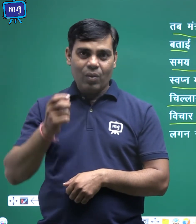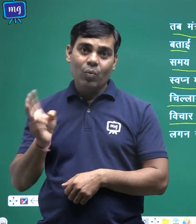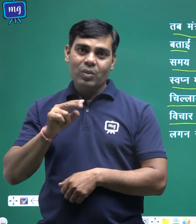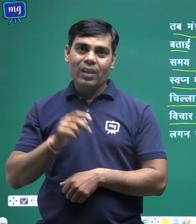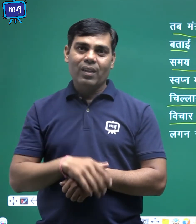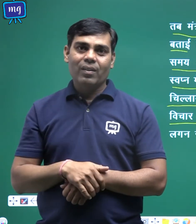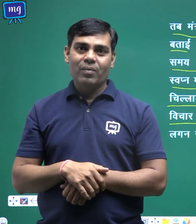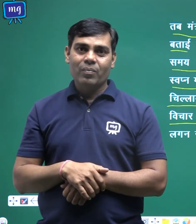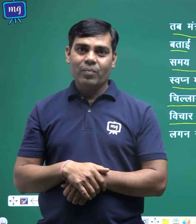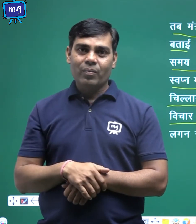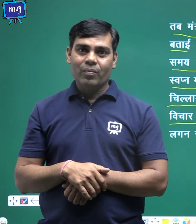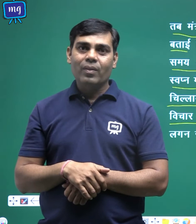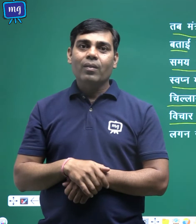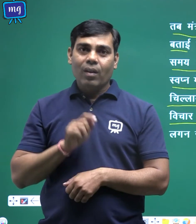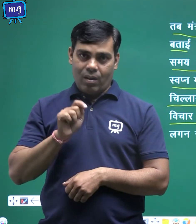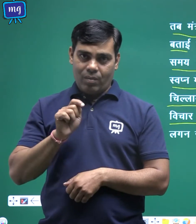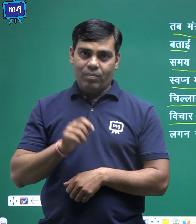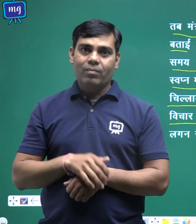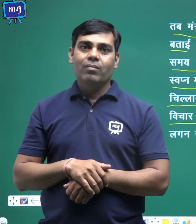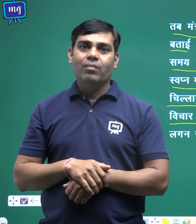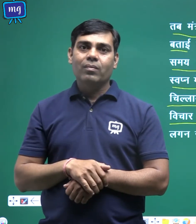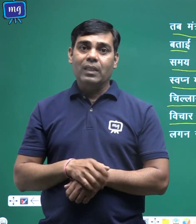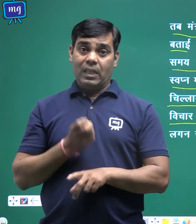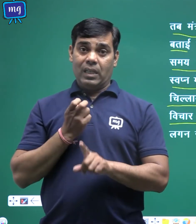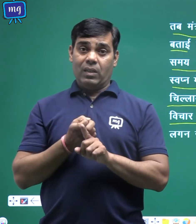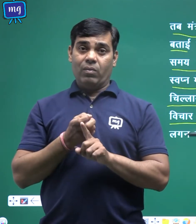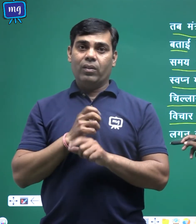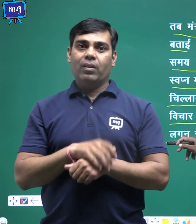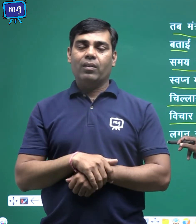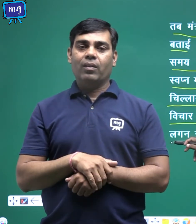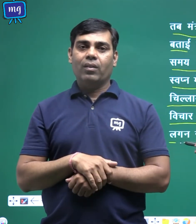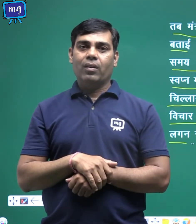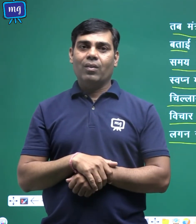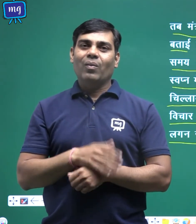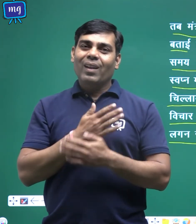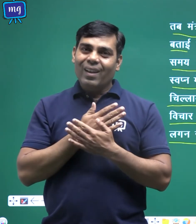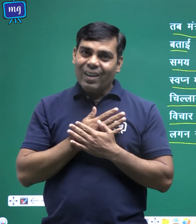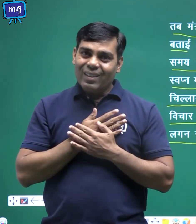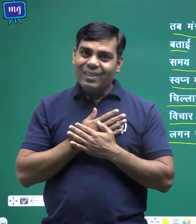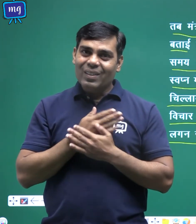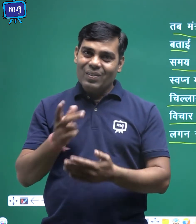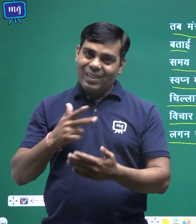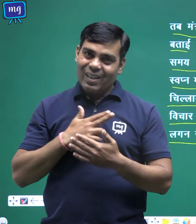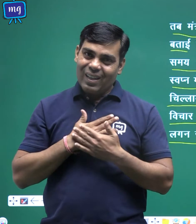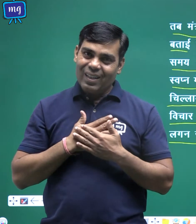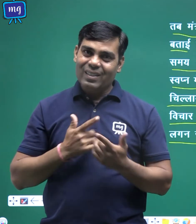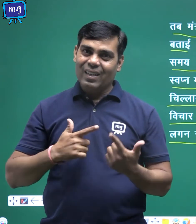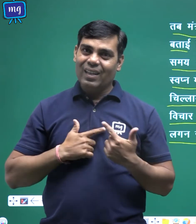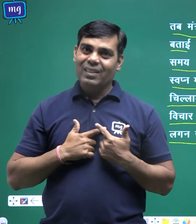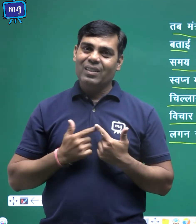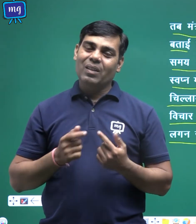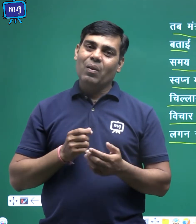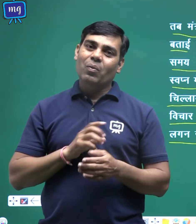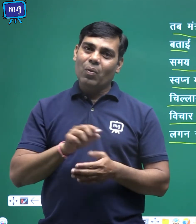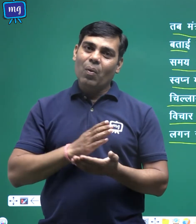उसे कर्म, कठोरता व लगन से पूरा करना चाहिए।